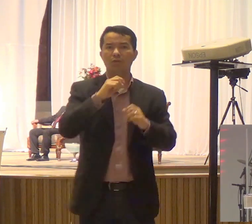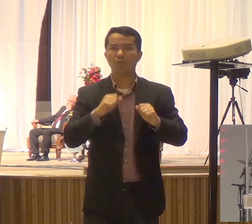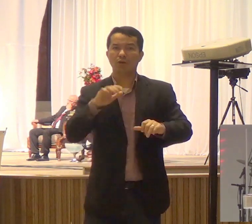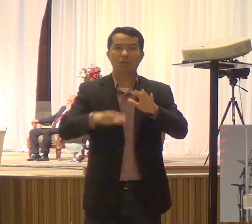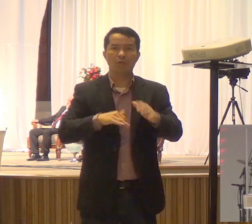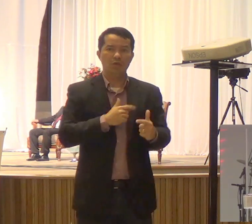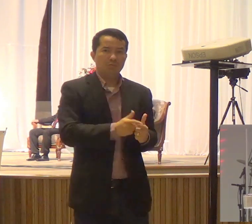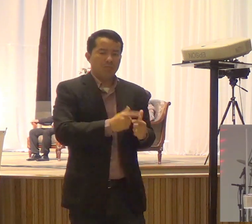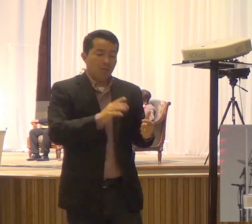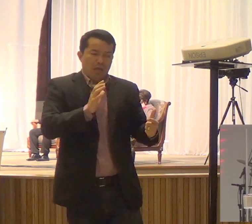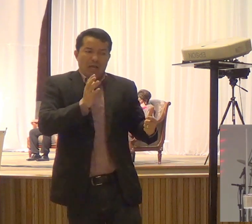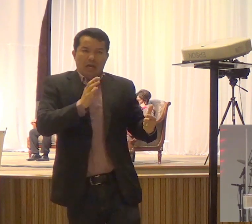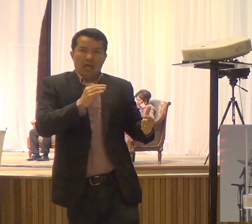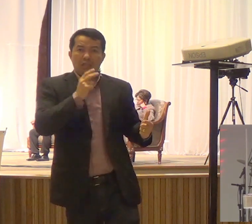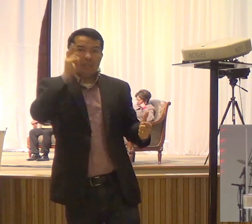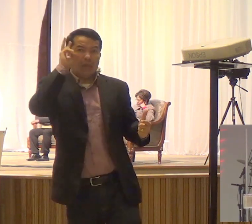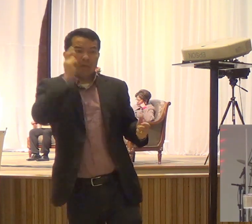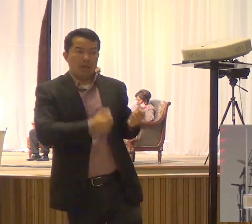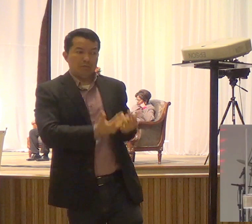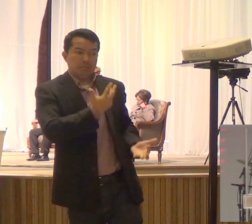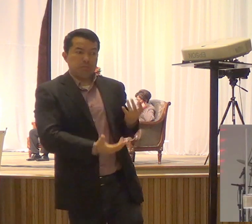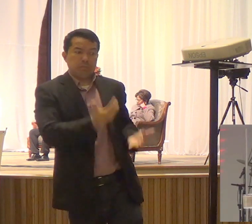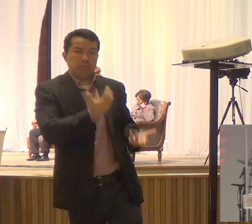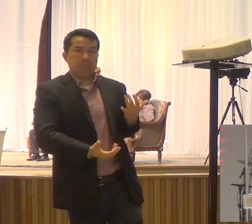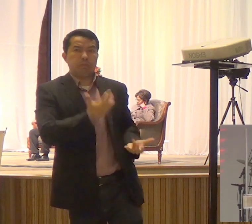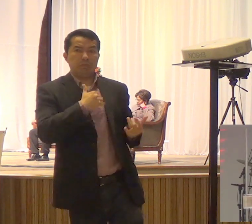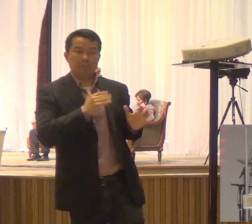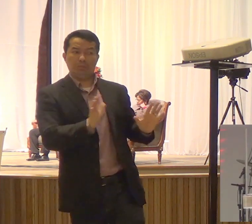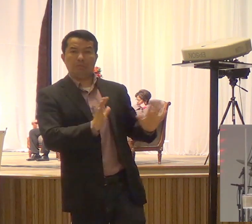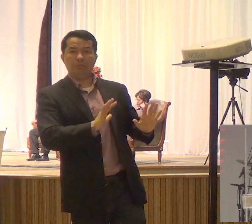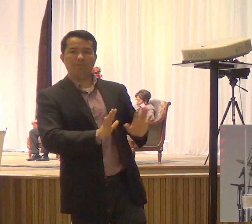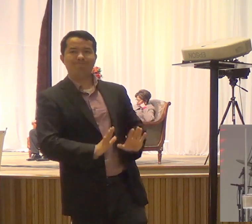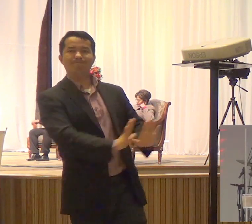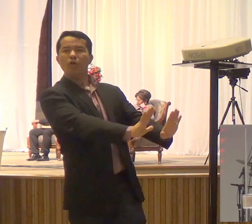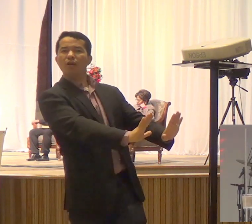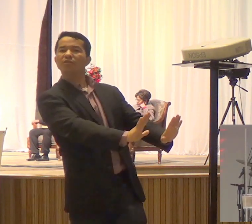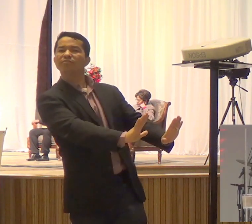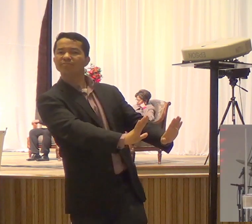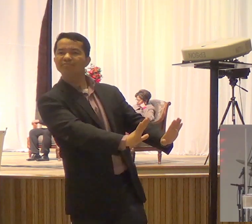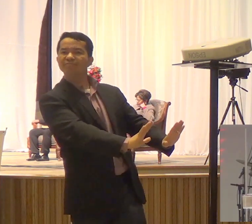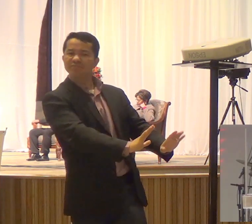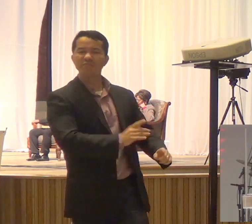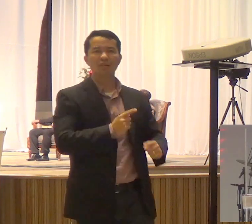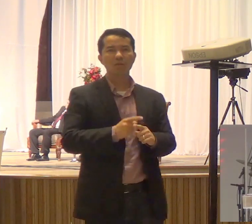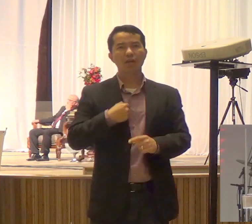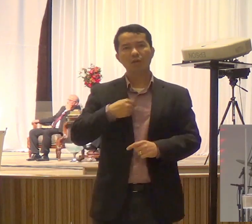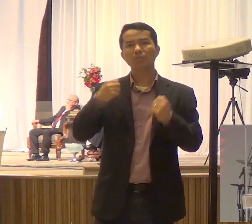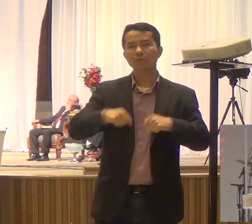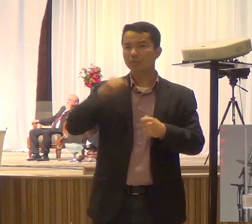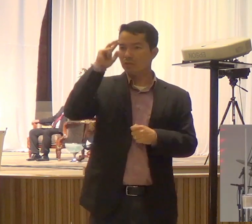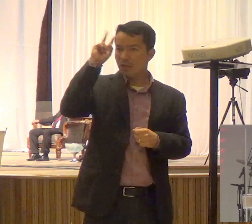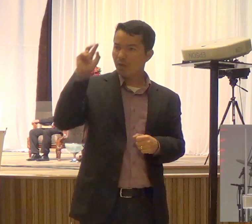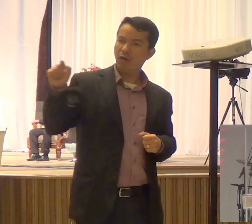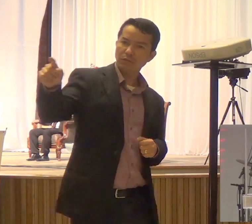inferno, e lembrar que não é para lá que você foi feito para ir. A gente precisa lembrar